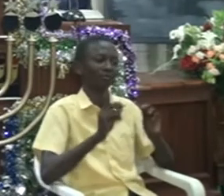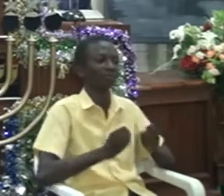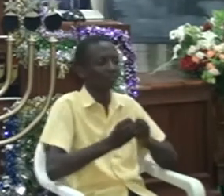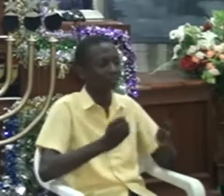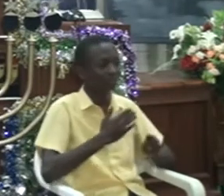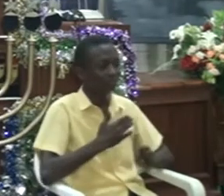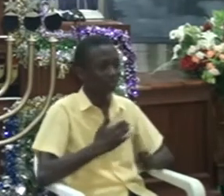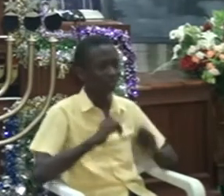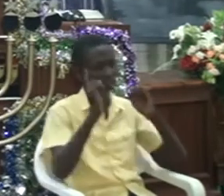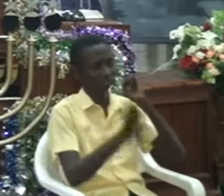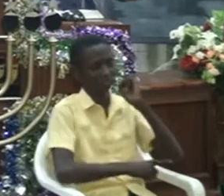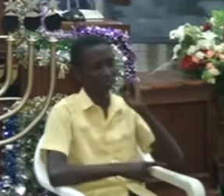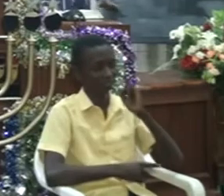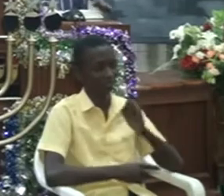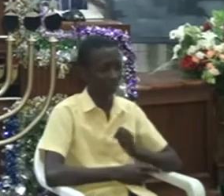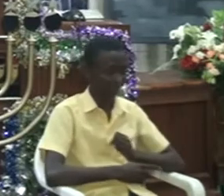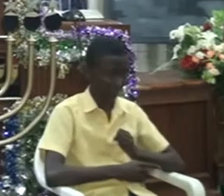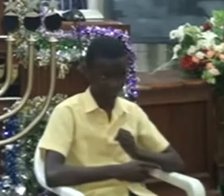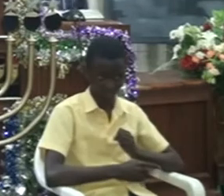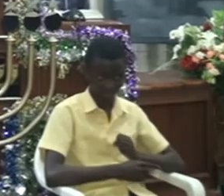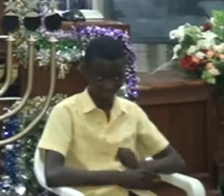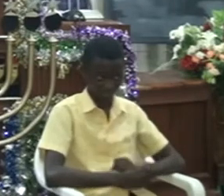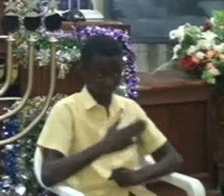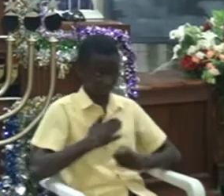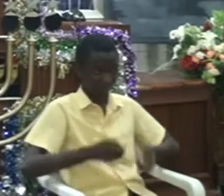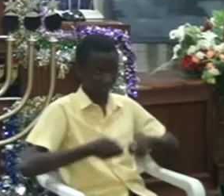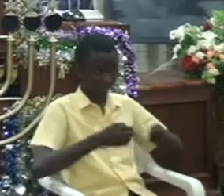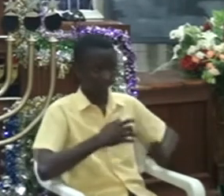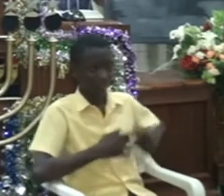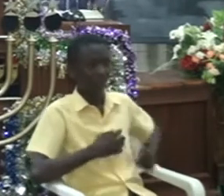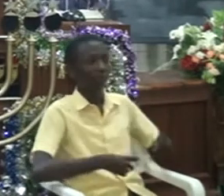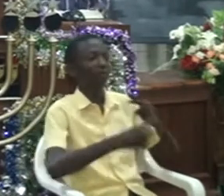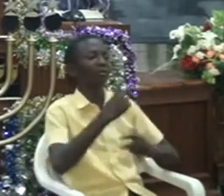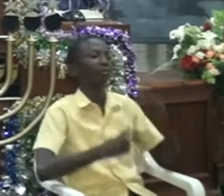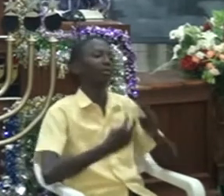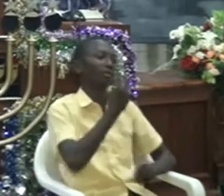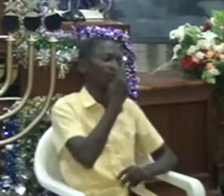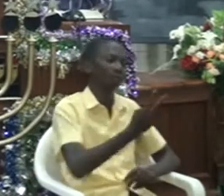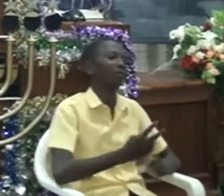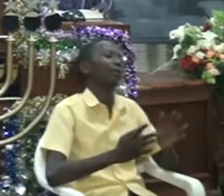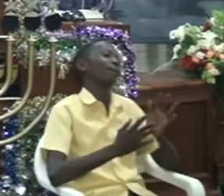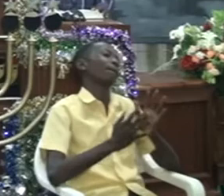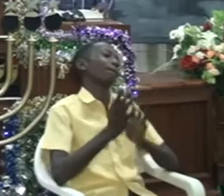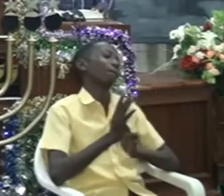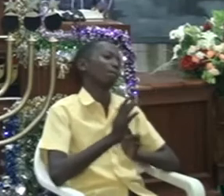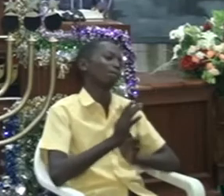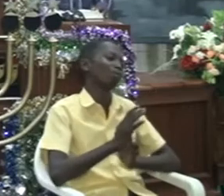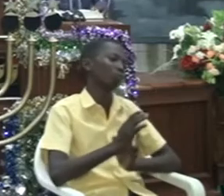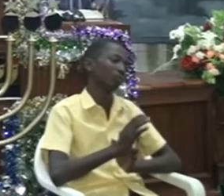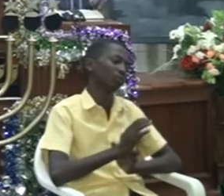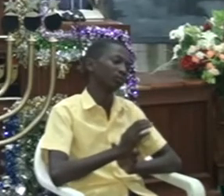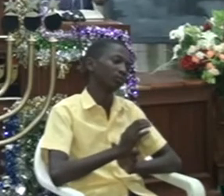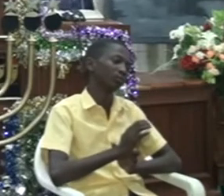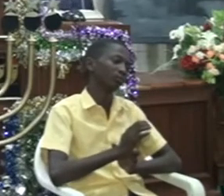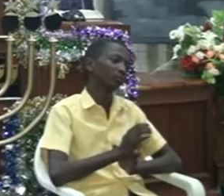condamner. Bila kunihukumu. Venez faire grâce. Akinijalia neema. Venez aussi le voir. Na nyie mkuu muone. Et la ville a cru.